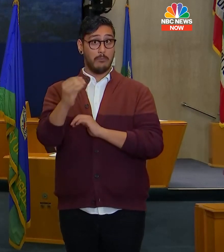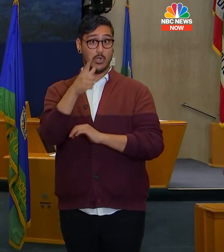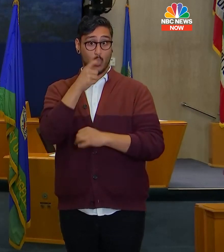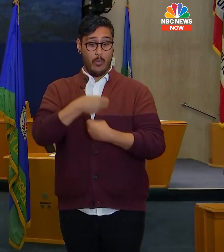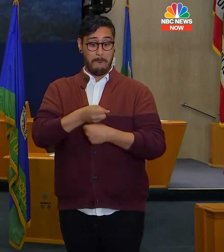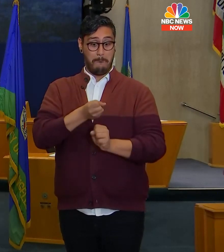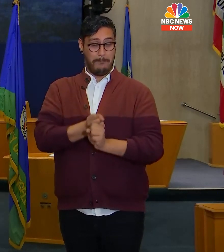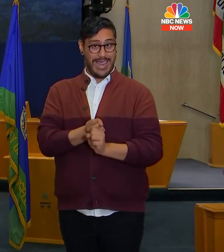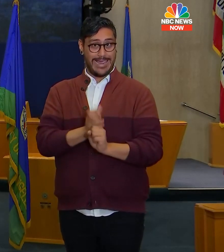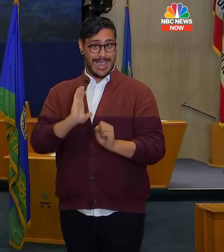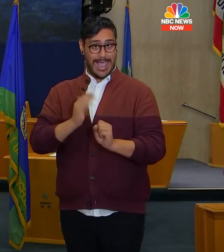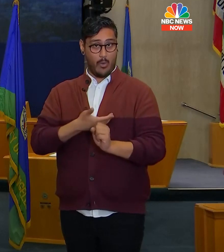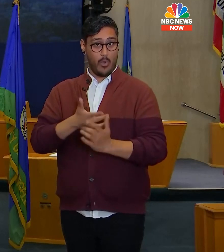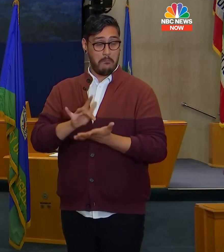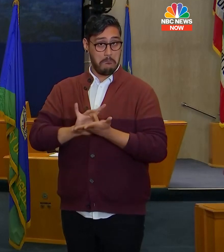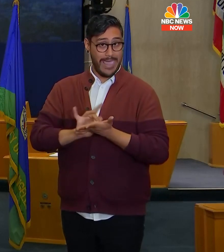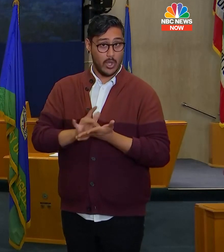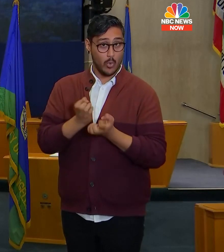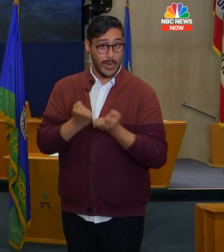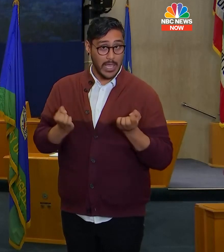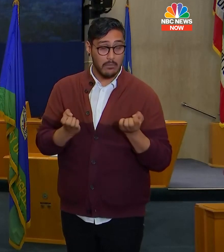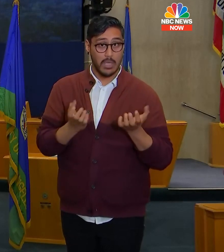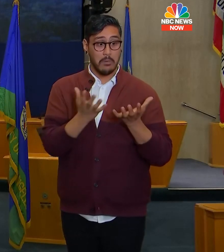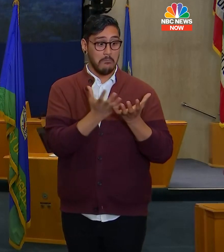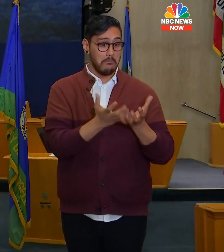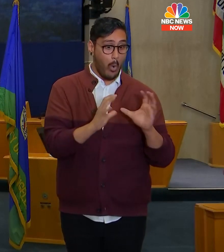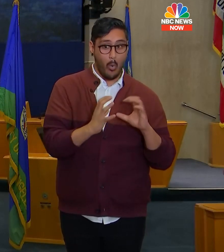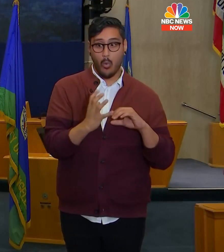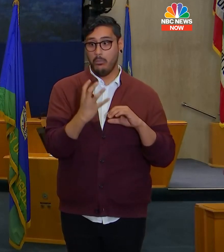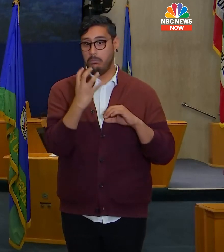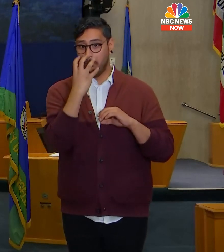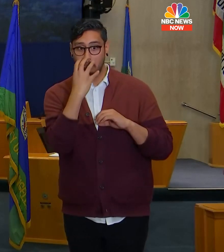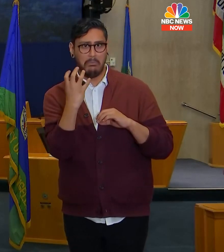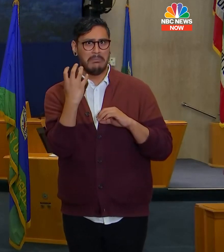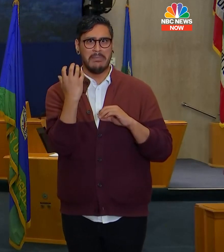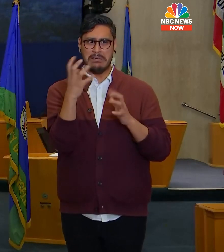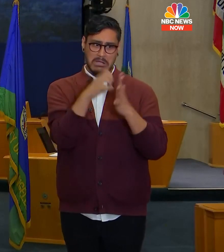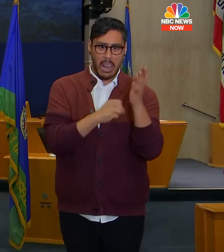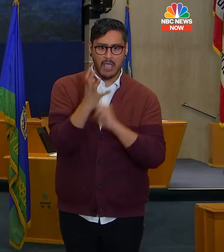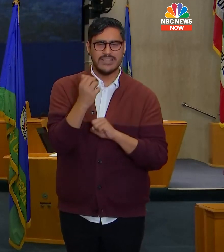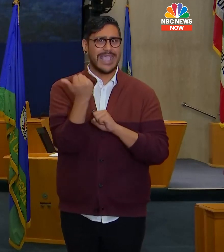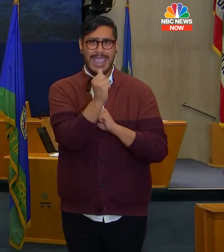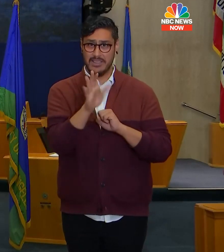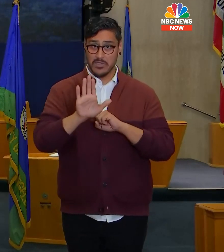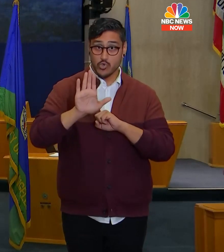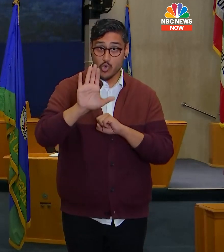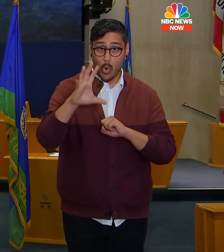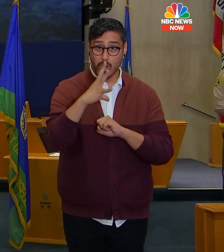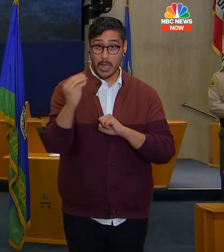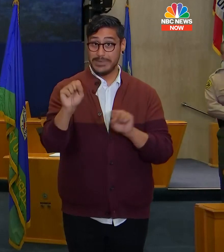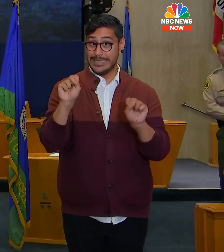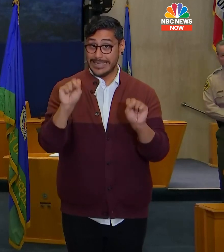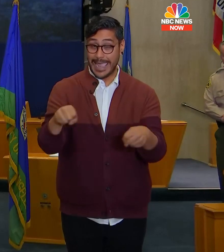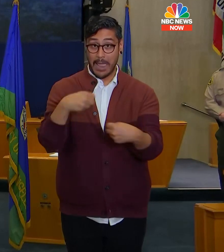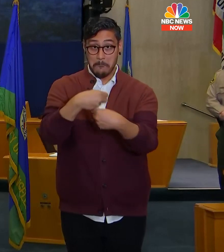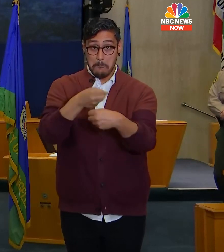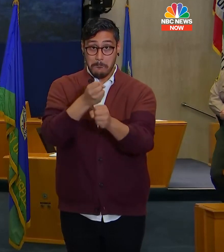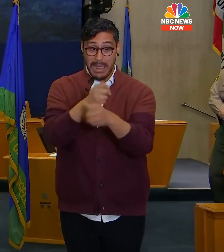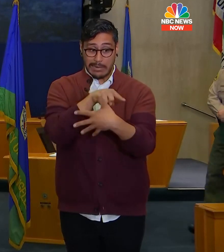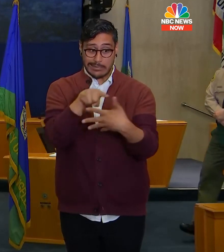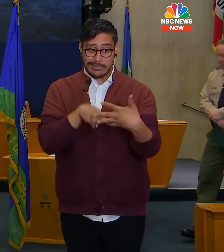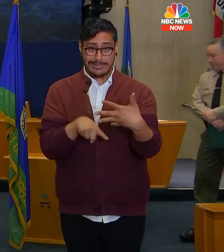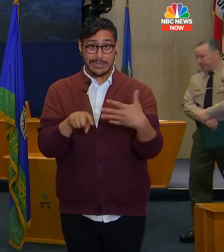de contonetes, charolas y cualquier material que se necesita para poder seguir examinando a las personas, se